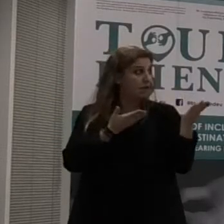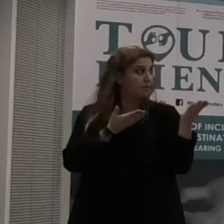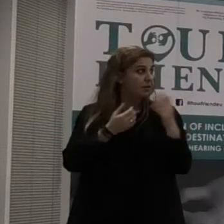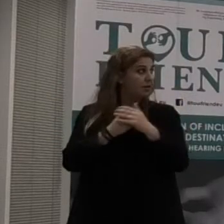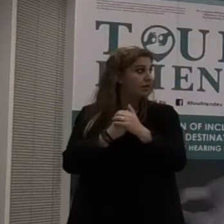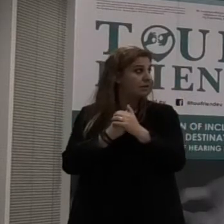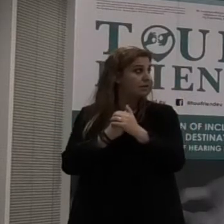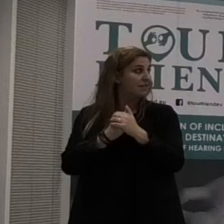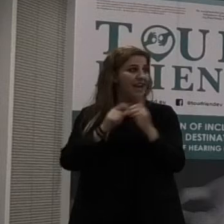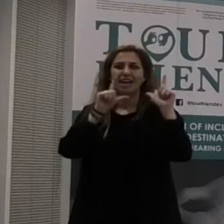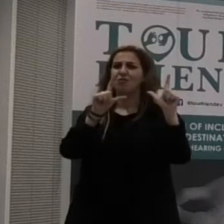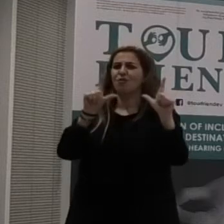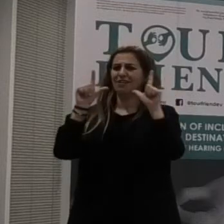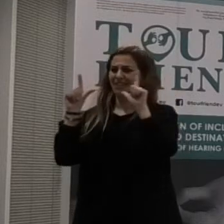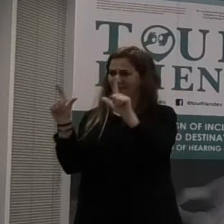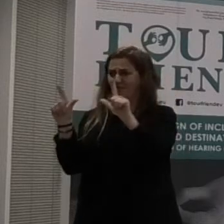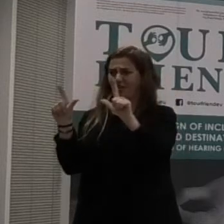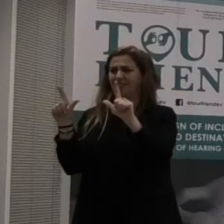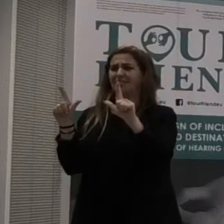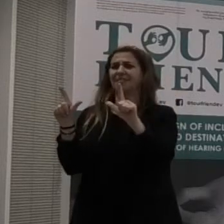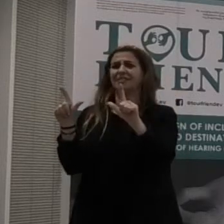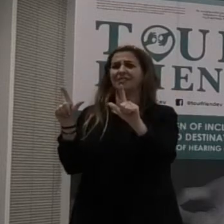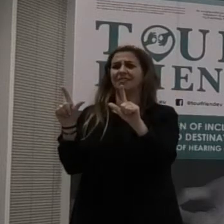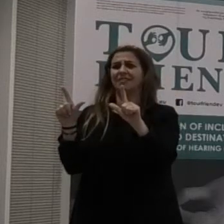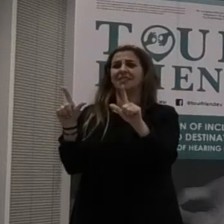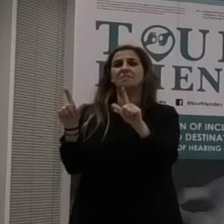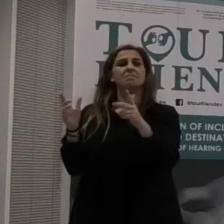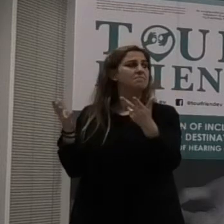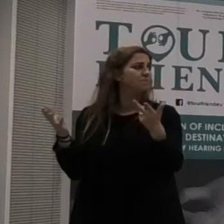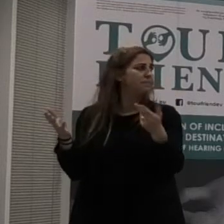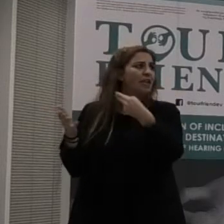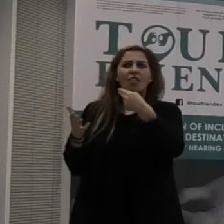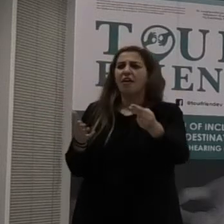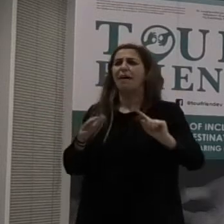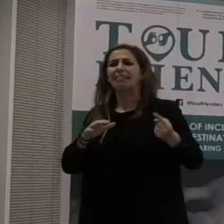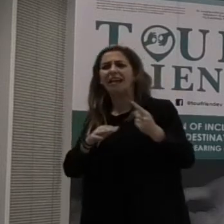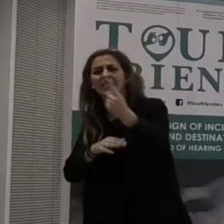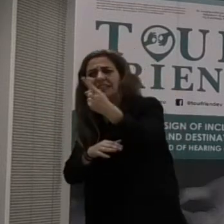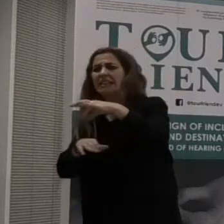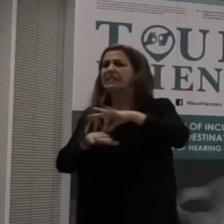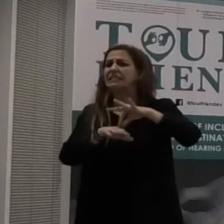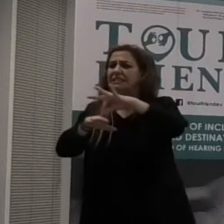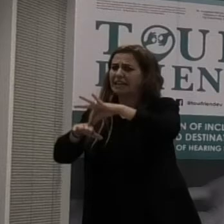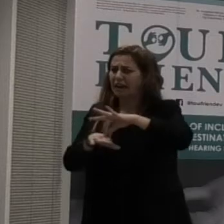έτσι οικίες εικόνες σε εμάς όσον αφορά το ταξίδι και τις ξεναγήσεις συγκεκριμένα.